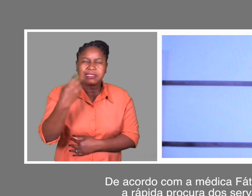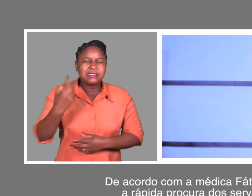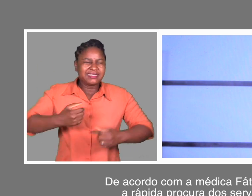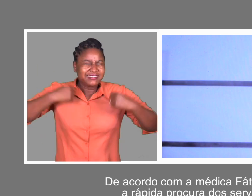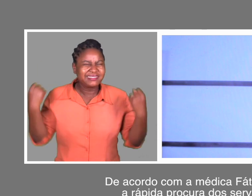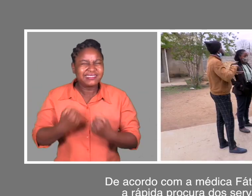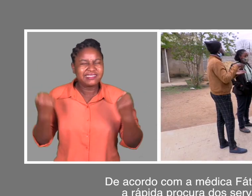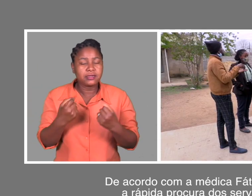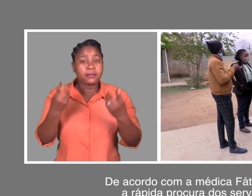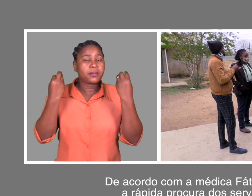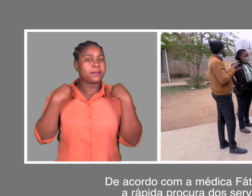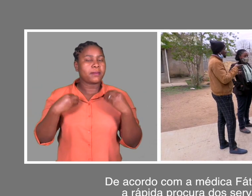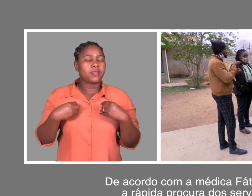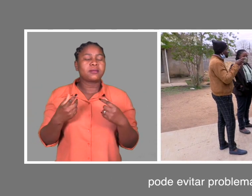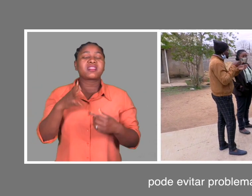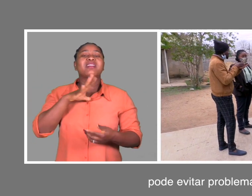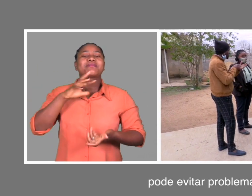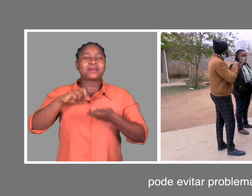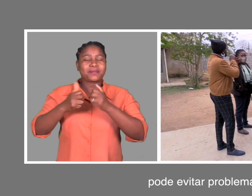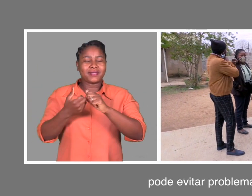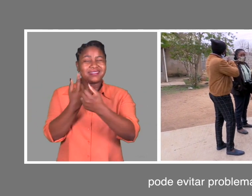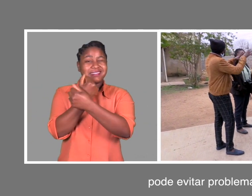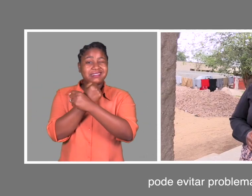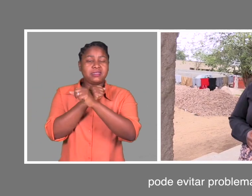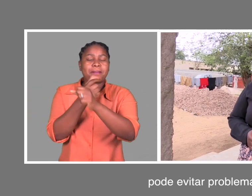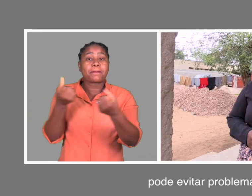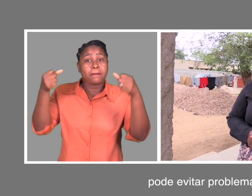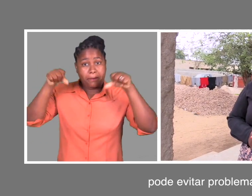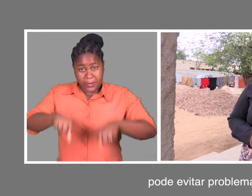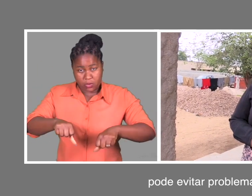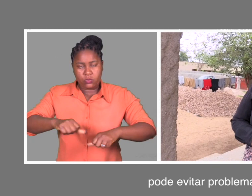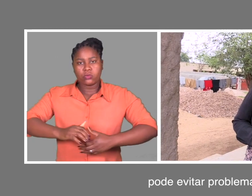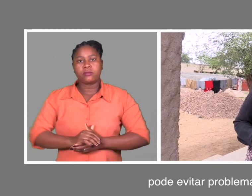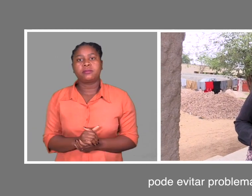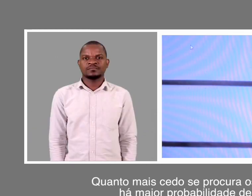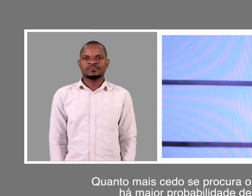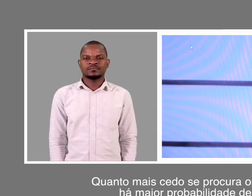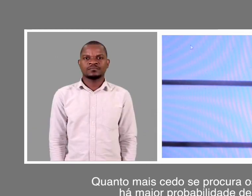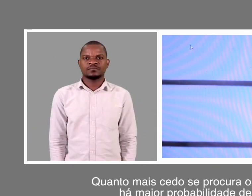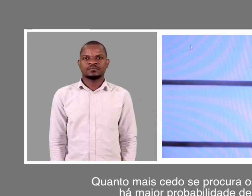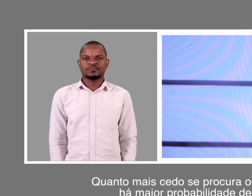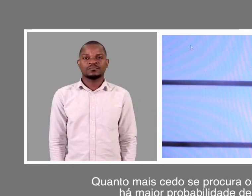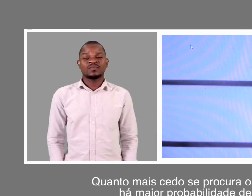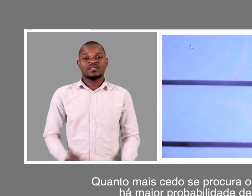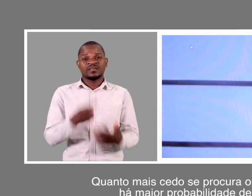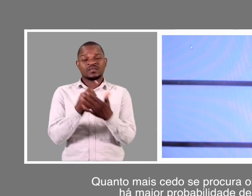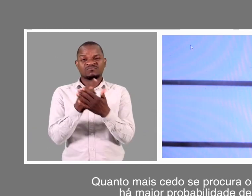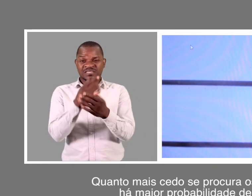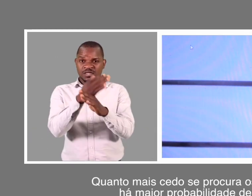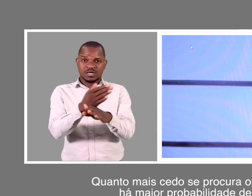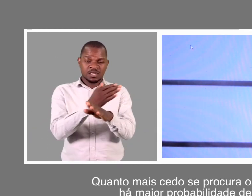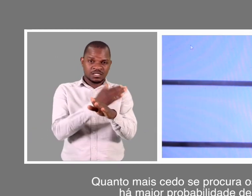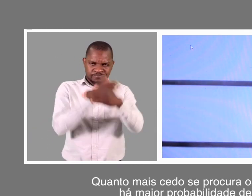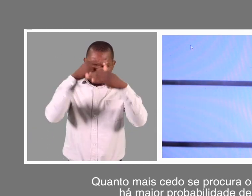a rápida procura dos serviços de saúde pode evitar problemas graves. Quanto mais cedo se procura